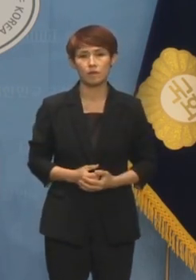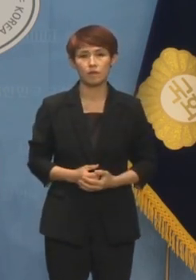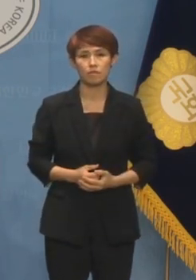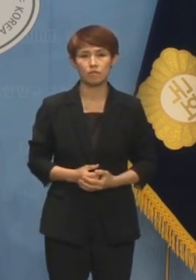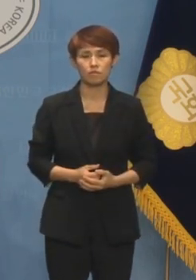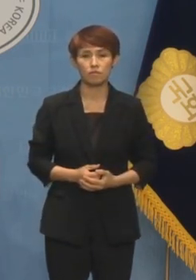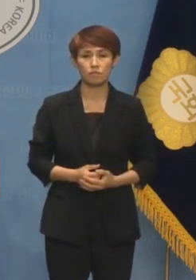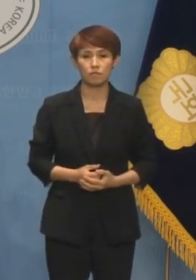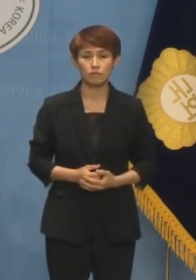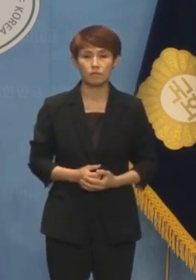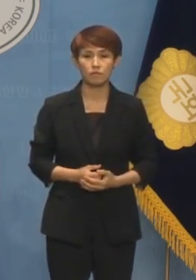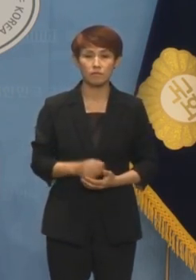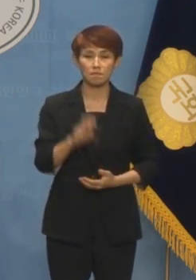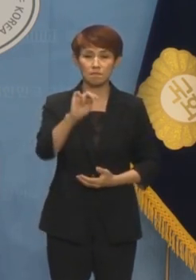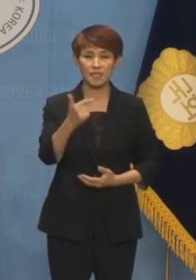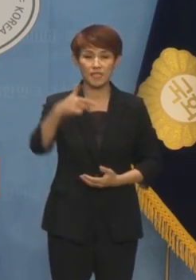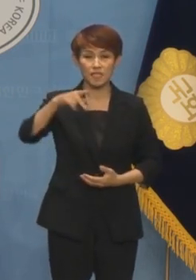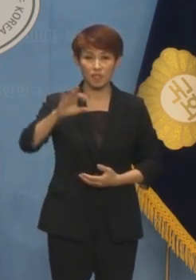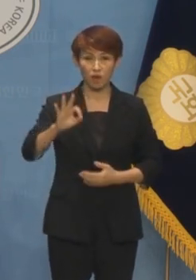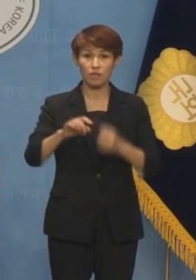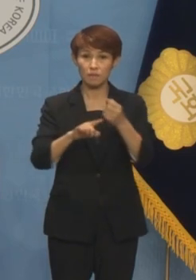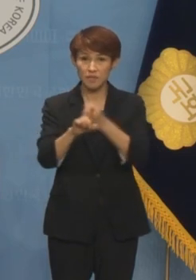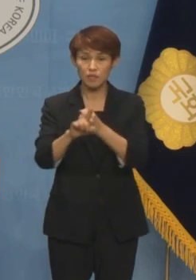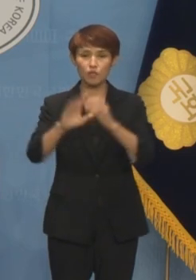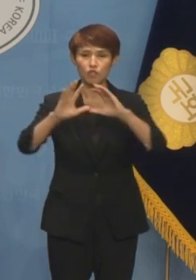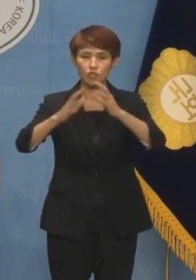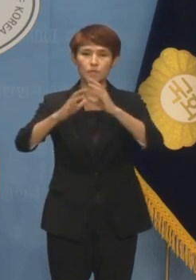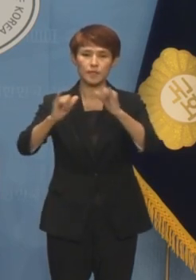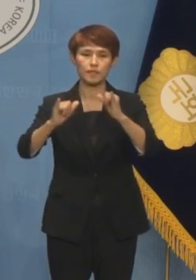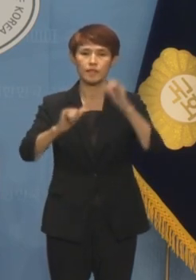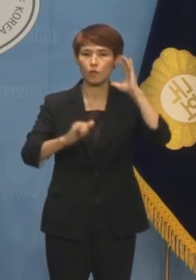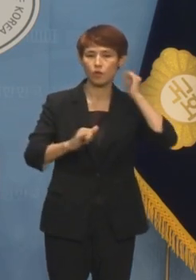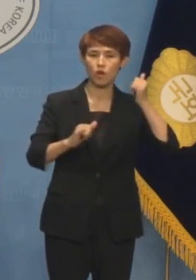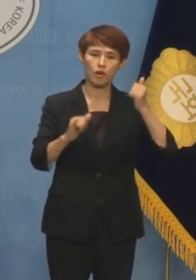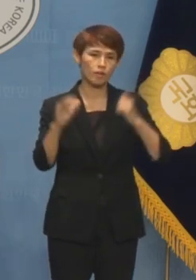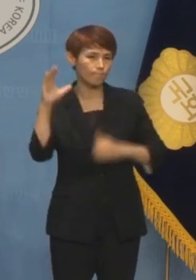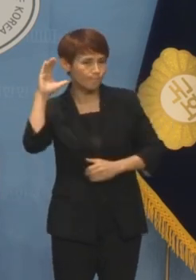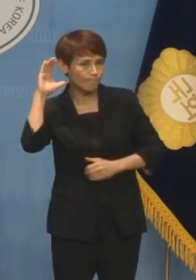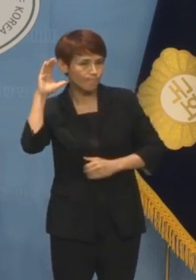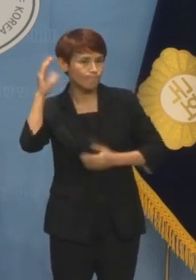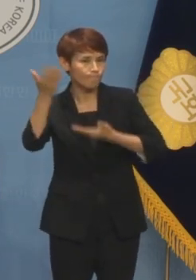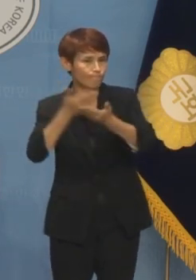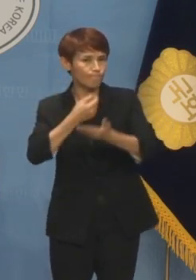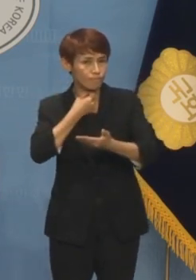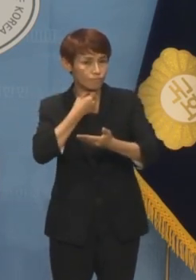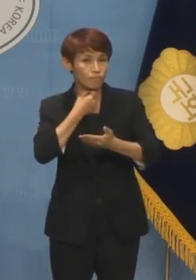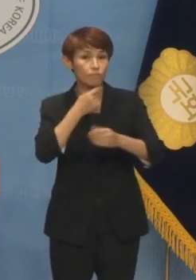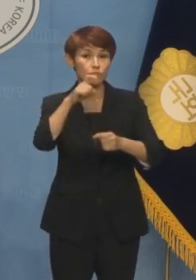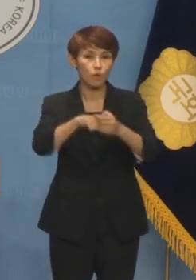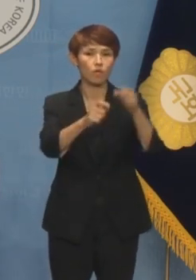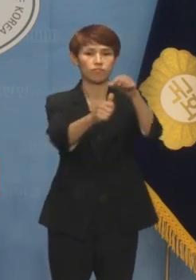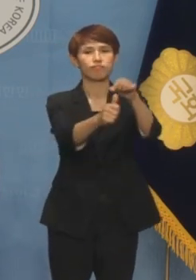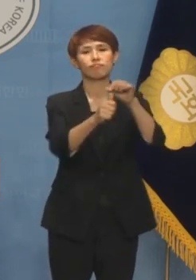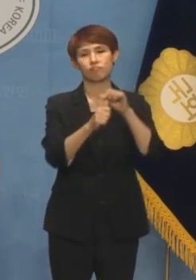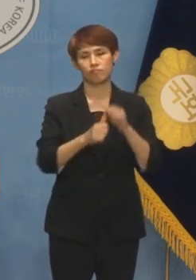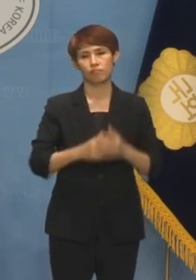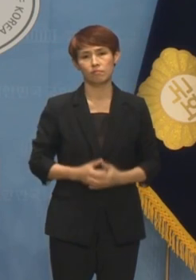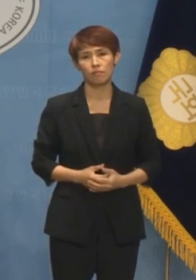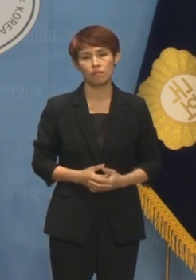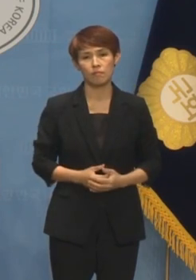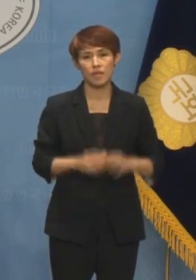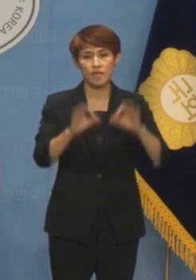보도에 따르면 민정의 의미를 되살려 국민과 대통령 사이를 좁히겠다는 취지의 인사라고 합니다.